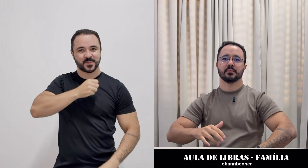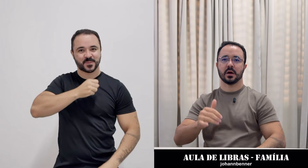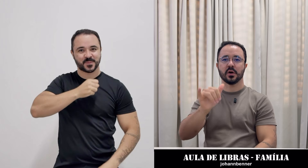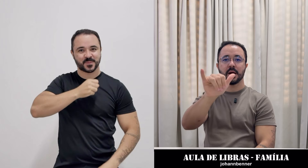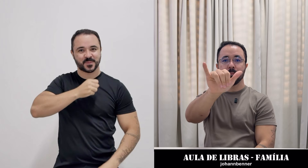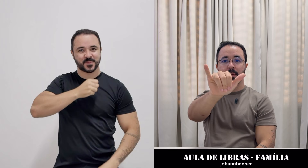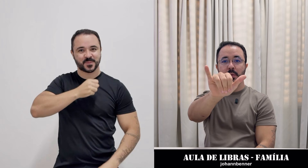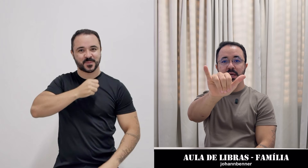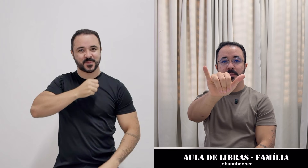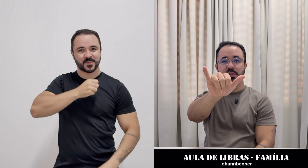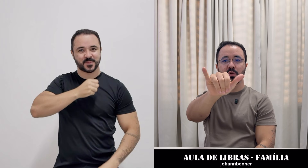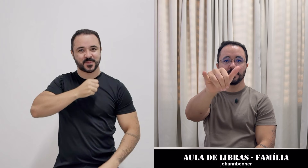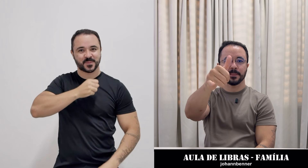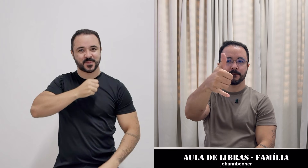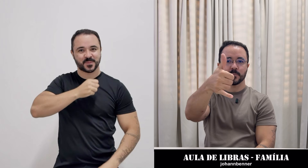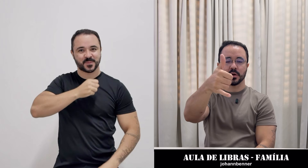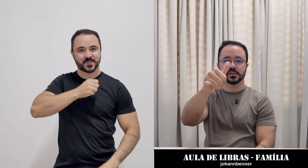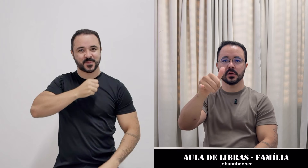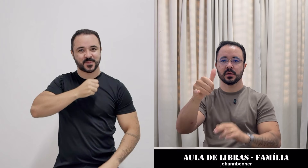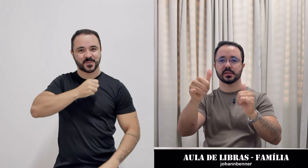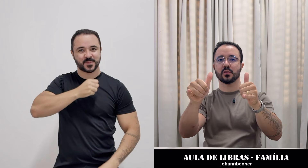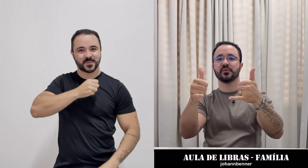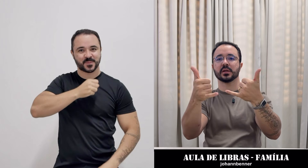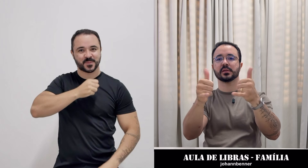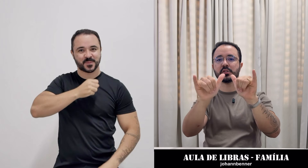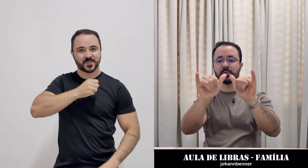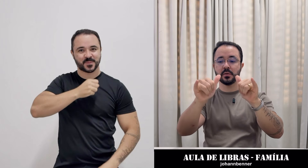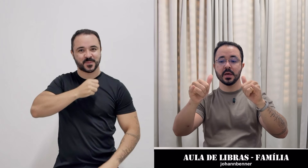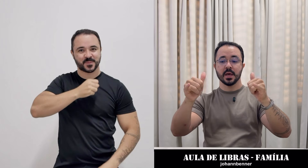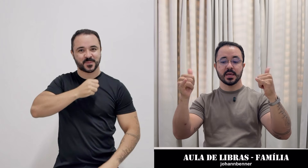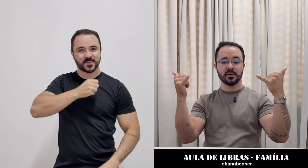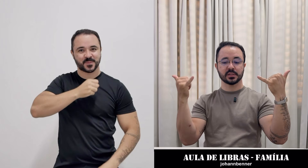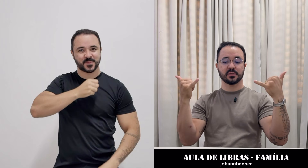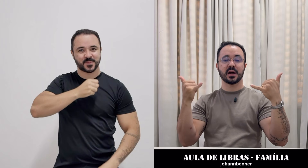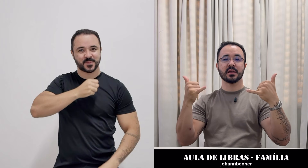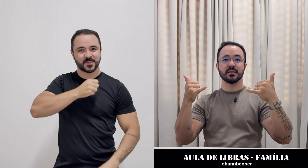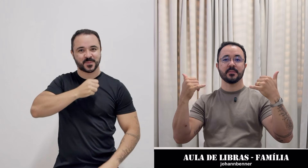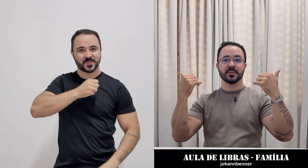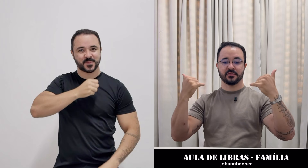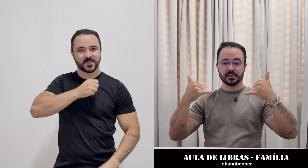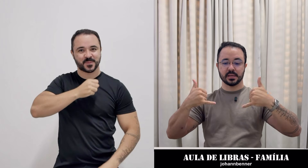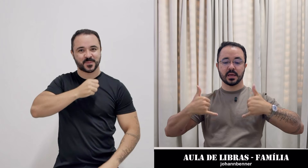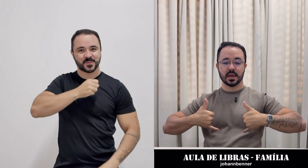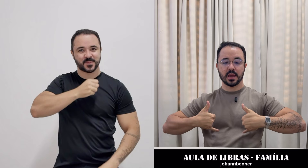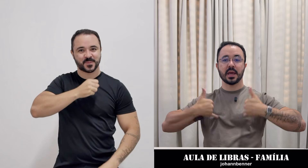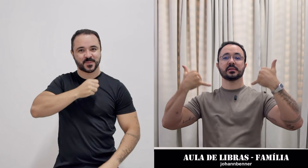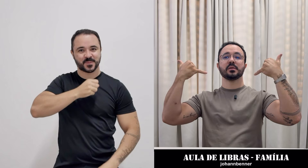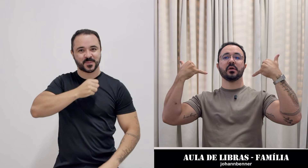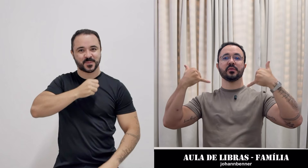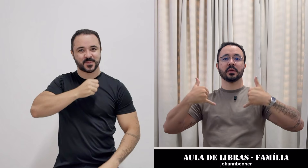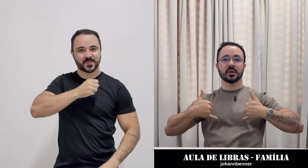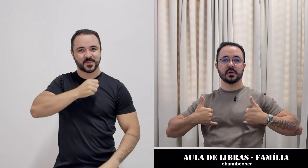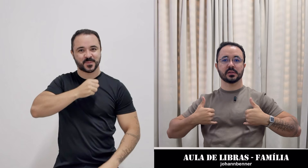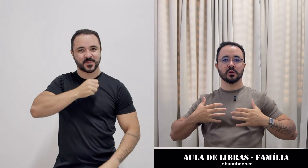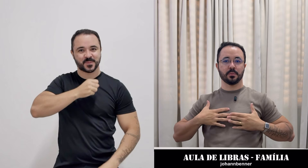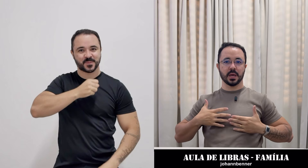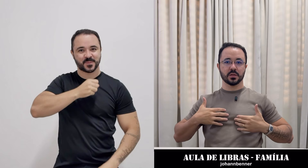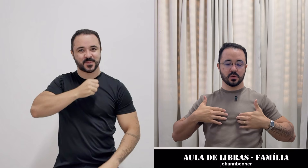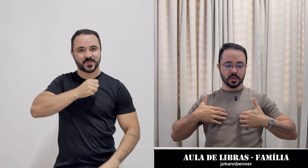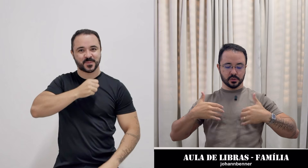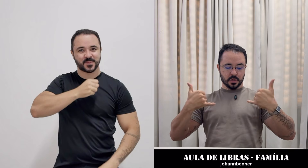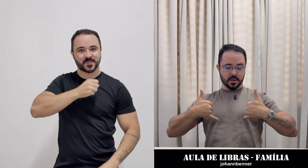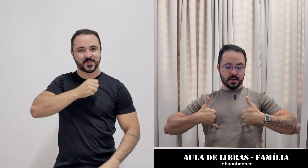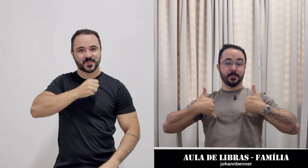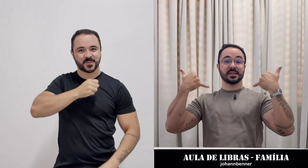quê? Agora, mão em Y, olha só, essa configuração de mão. E aí você vai fazer esse movimento aqui assim no